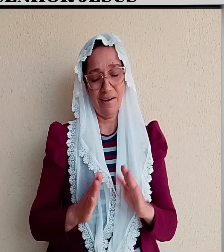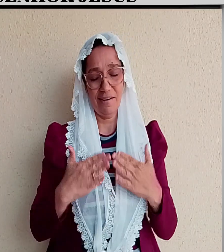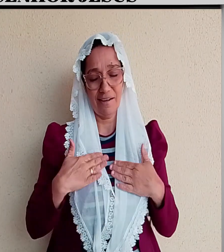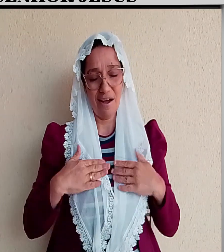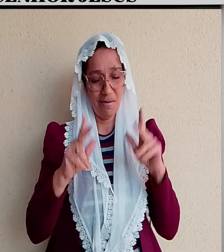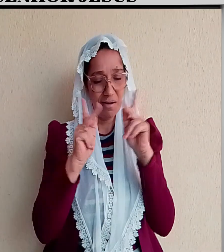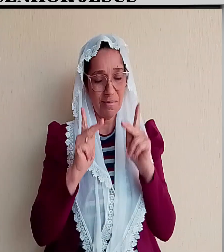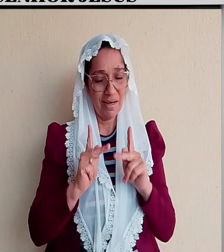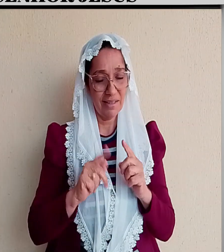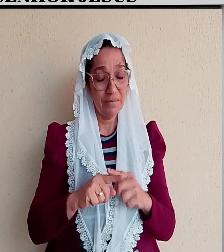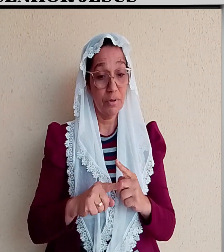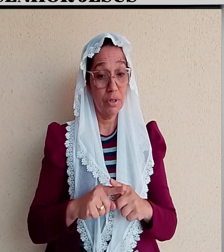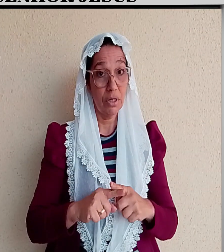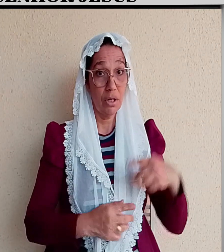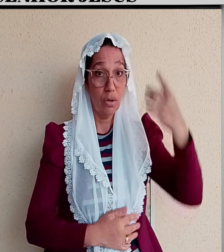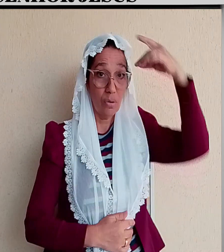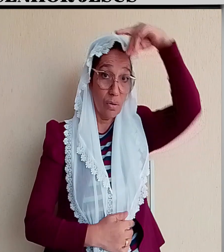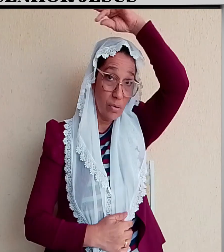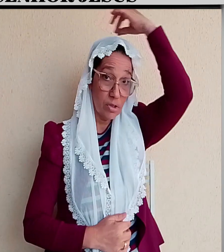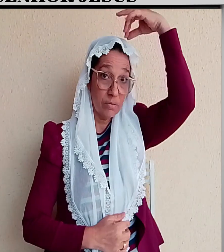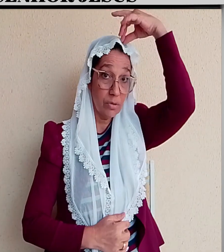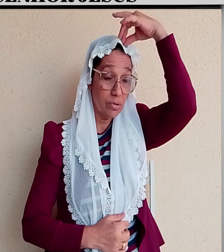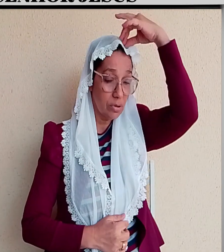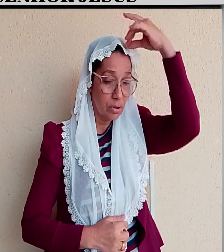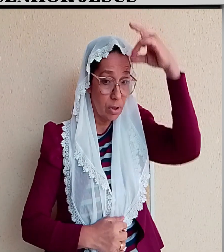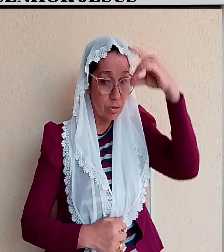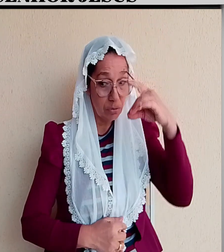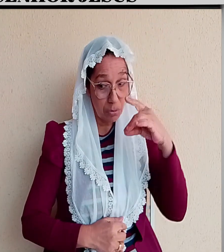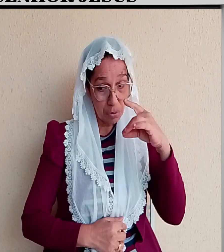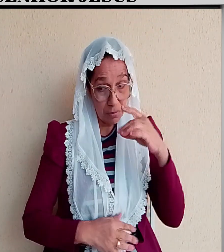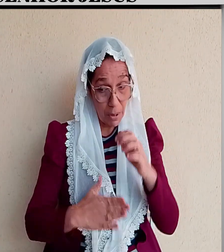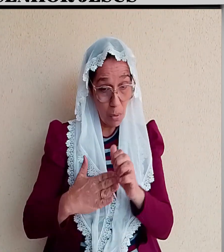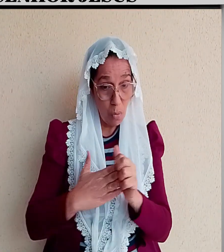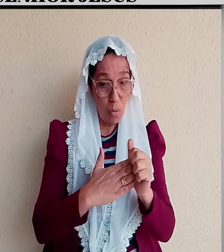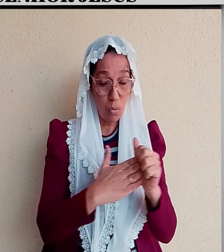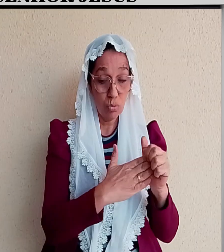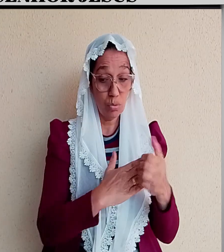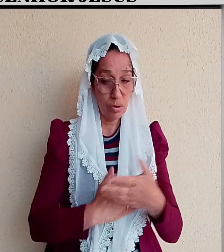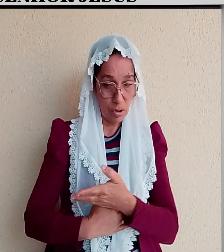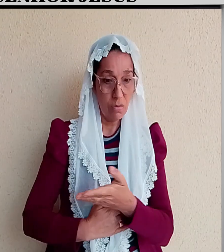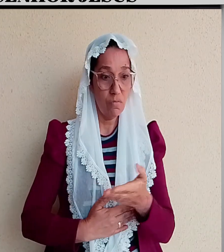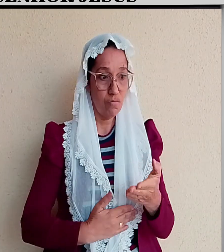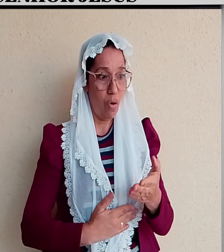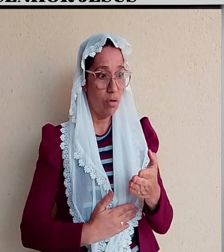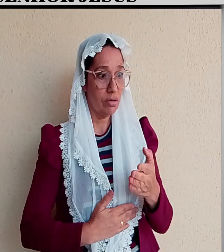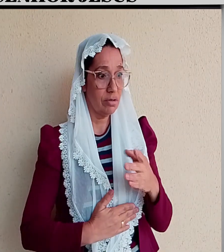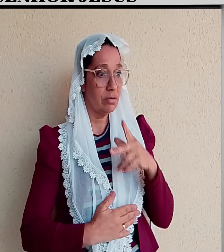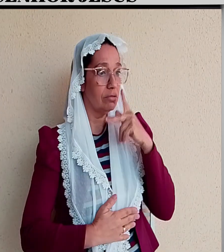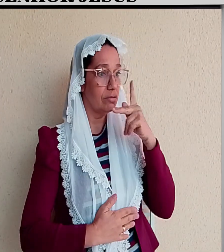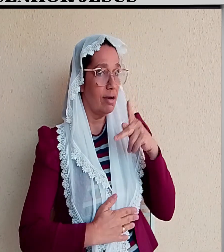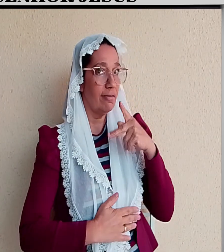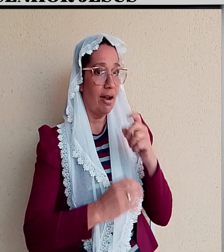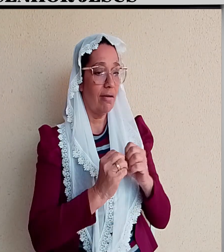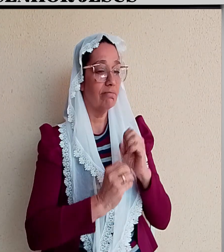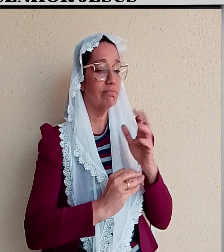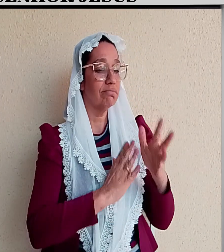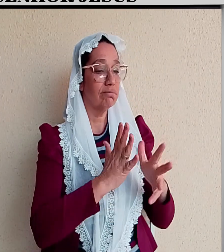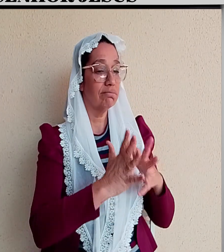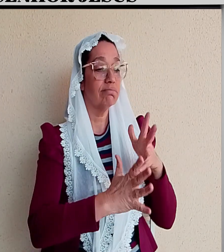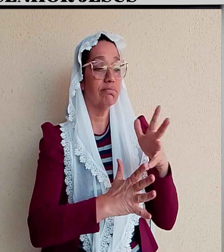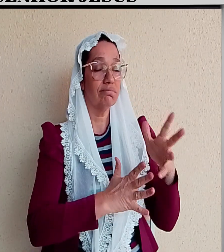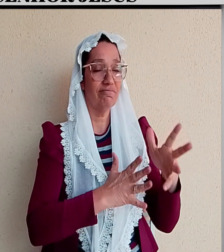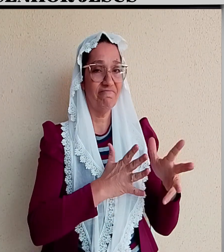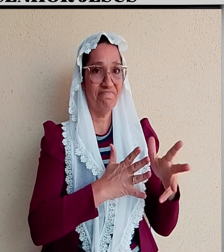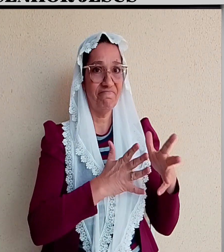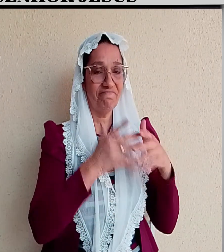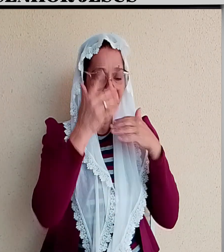mesma hora vos será ministrado o que haveis de dizer, porque não sois vós quem falará, mas o Espírito